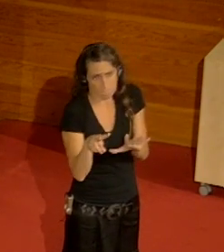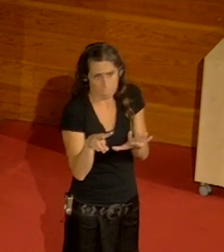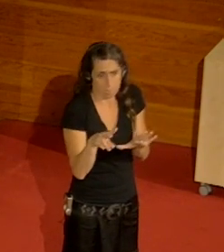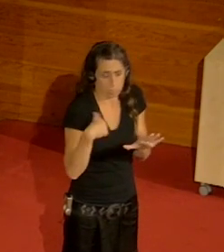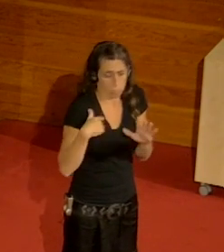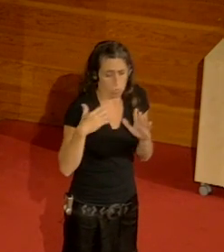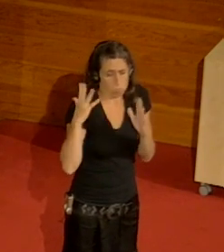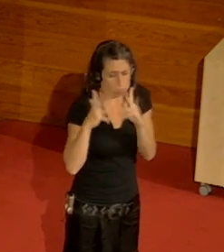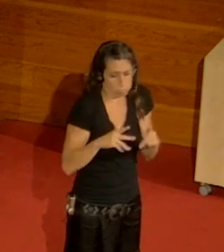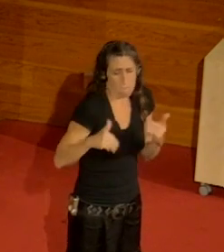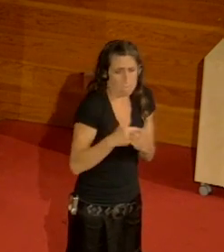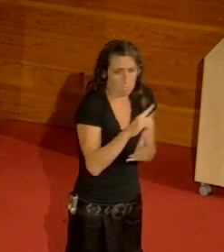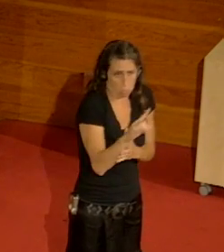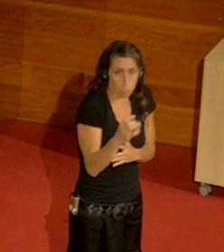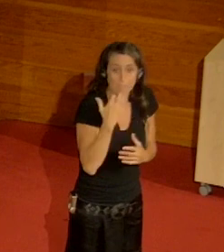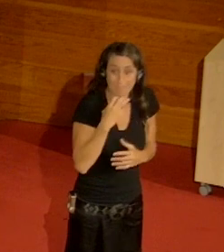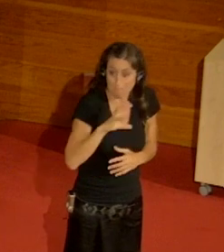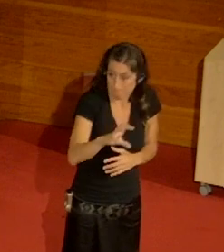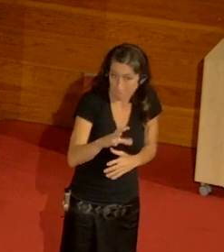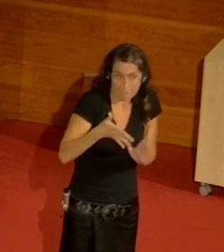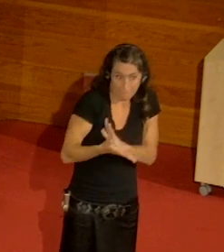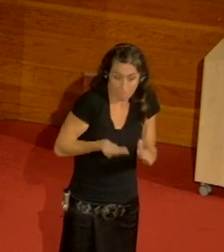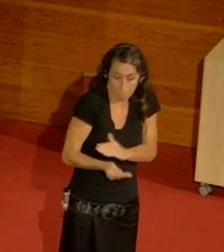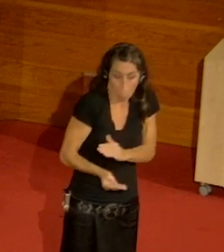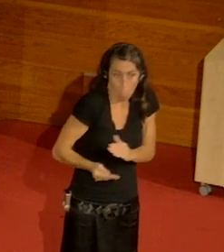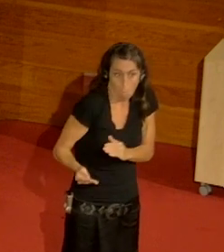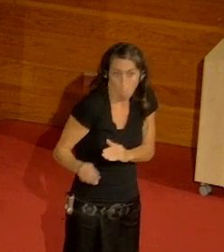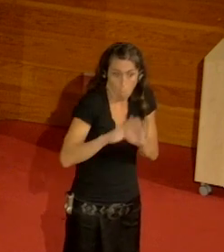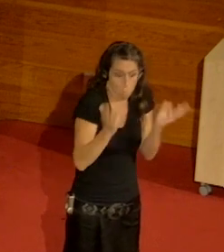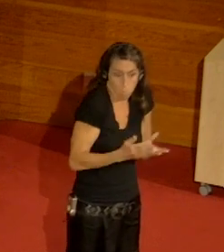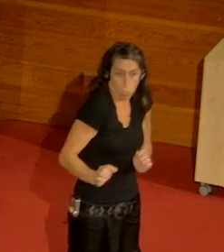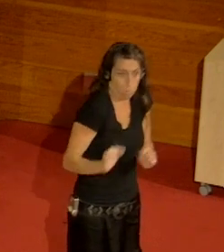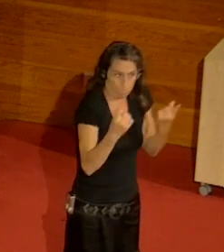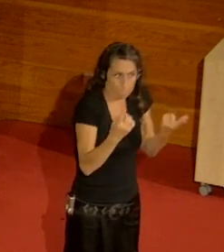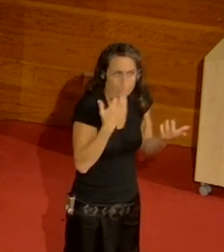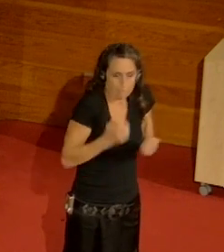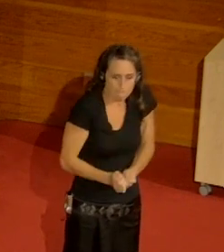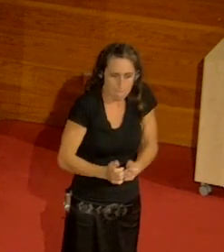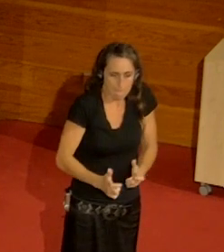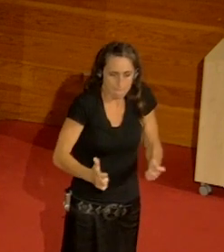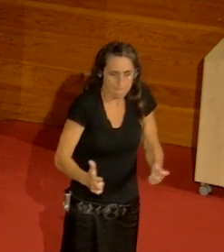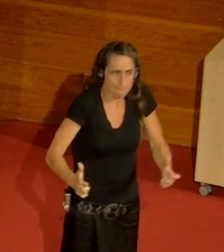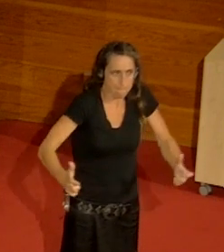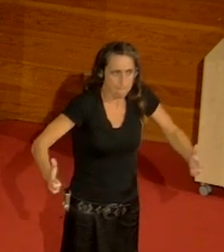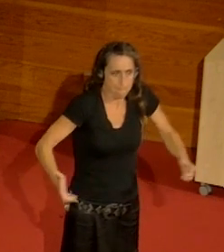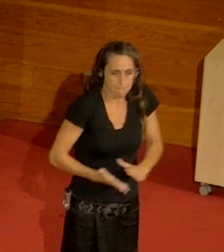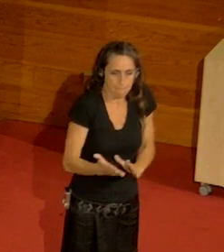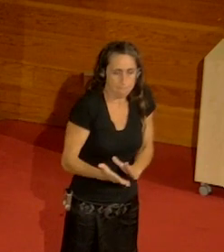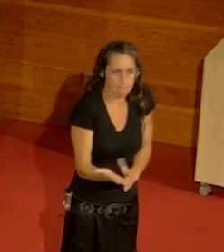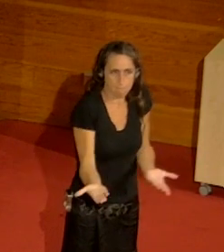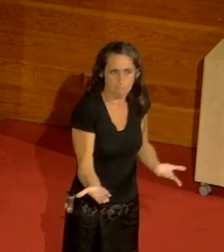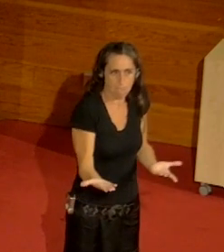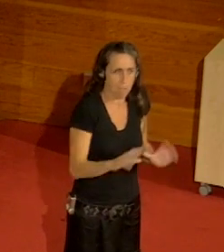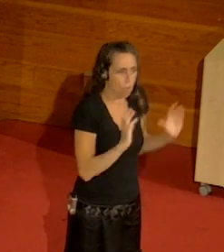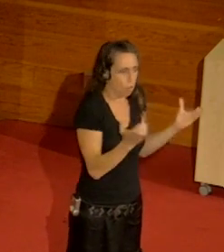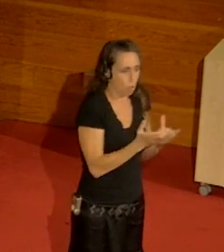tendría la tasa de natalidad más alta del mundo sí Entonces si van a ser más y más qué propone que propuestas tiene la